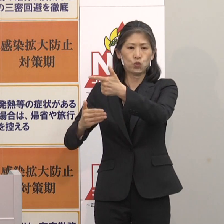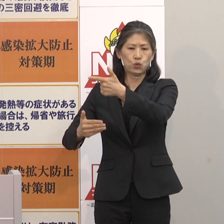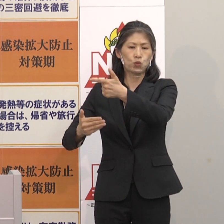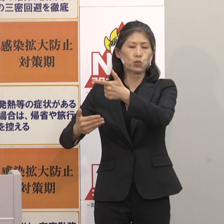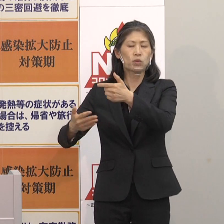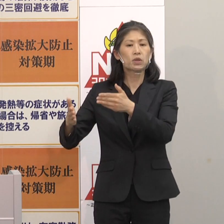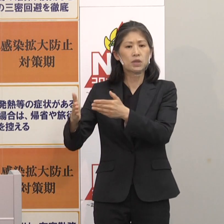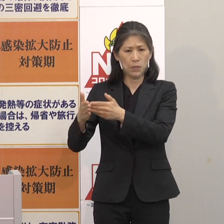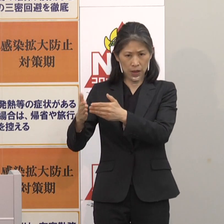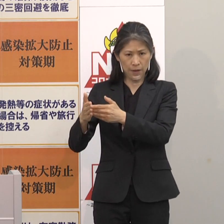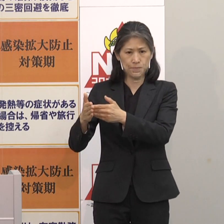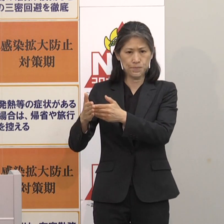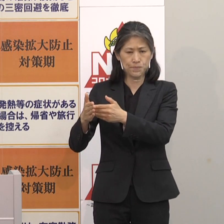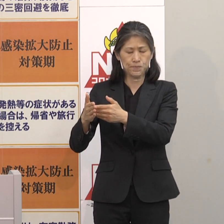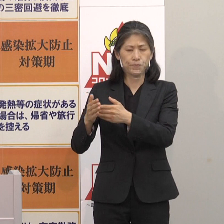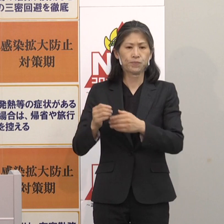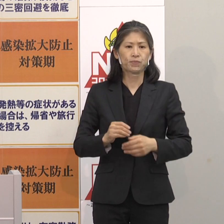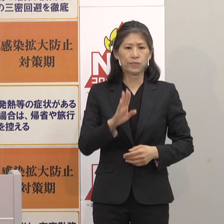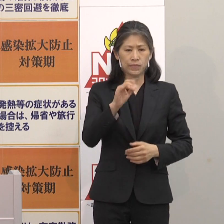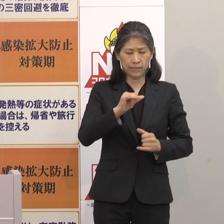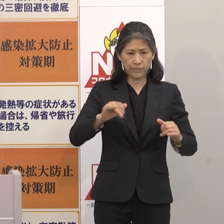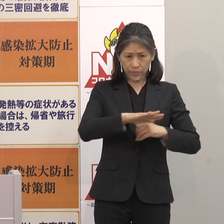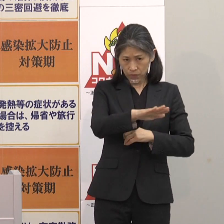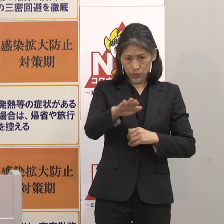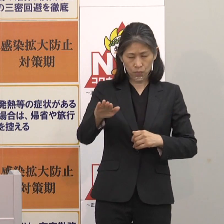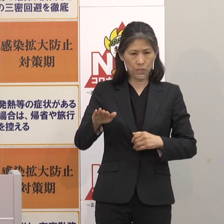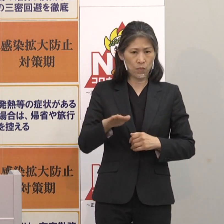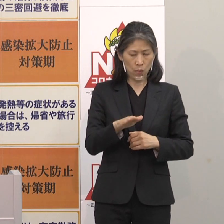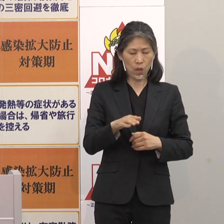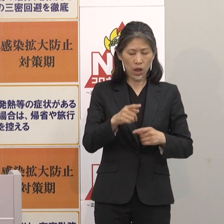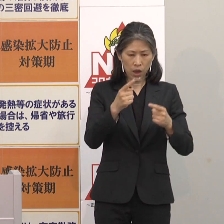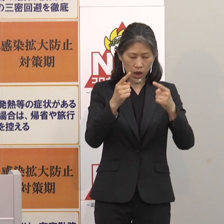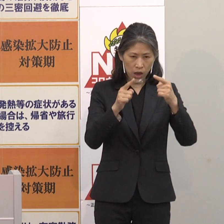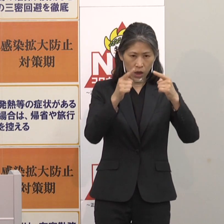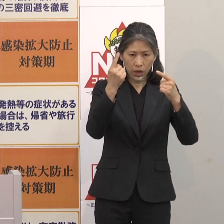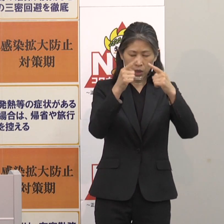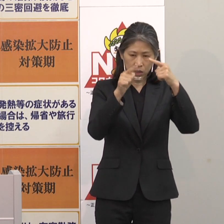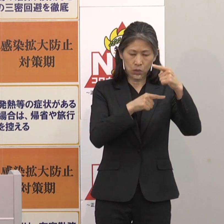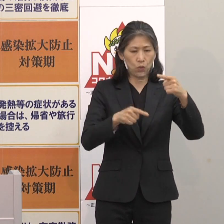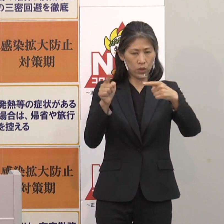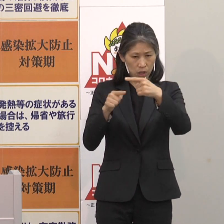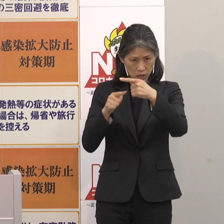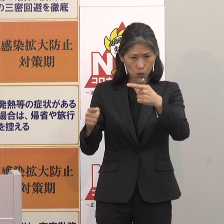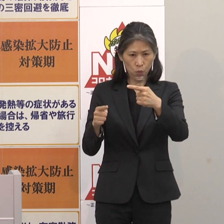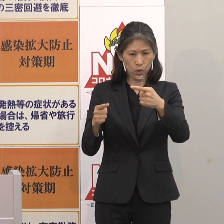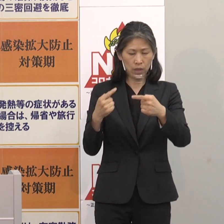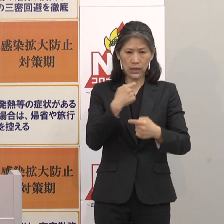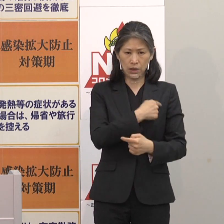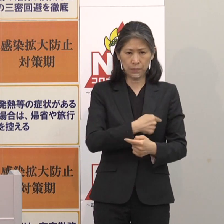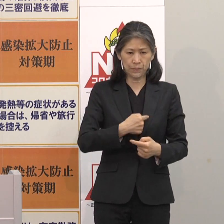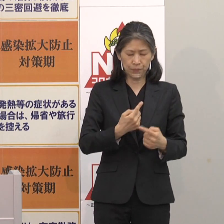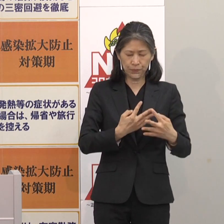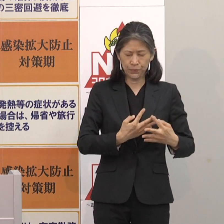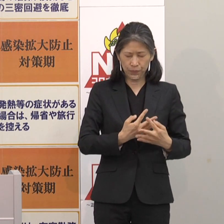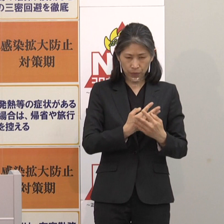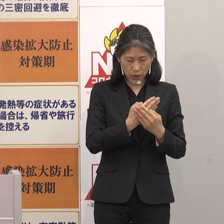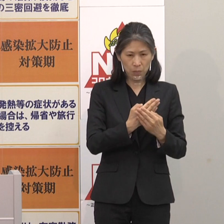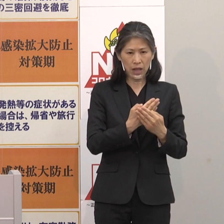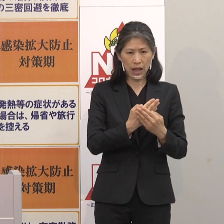いつも申し上げますけど、県民の皆様お一人お一人が油断せずに高い意識を持って3密の確回